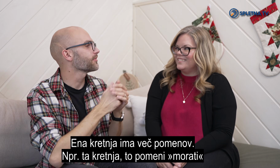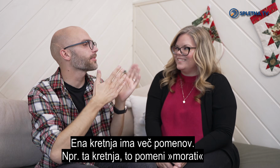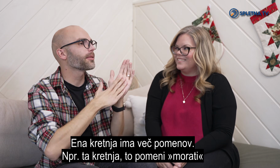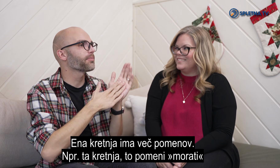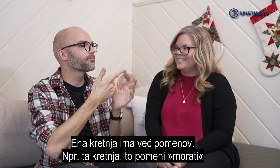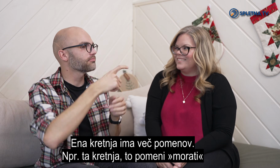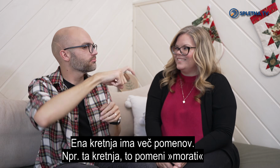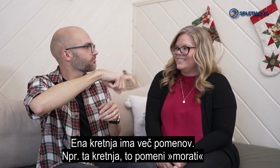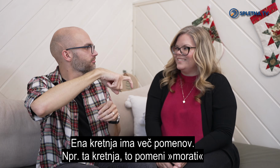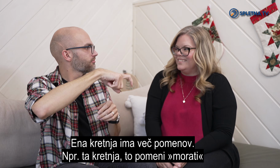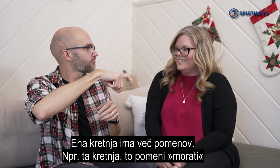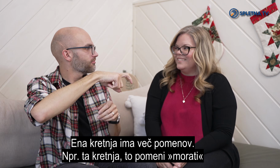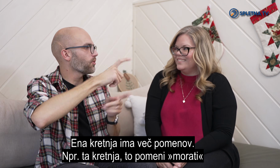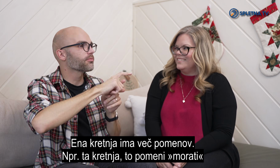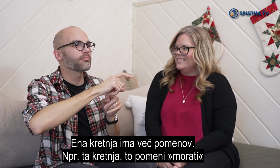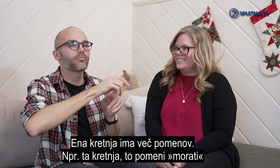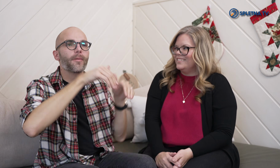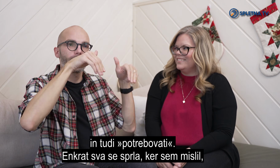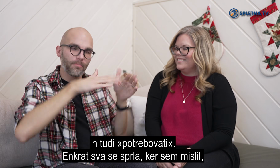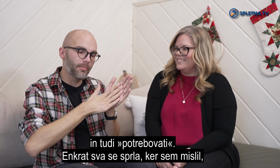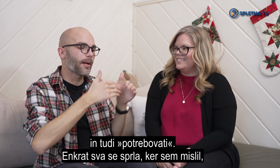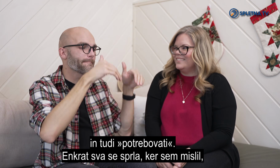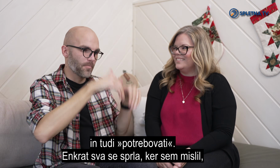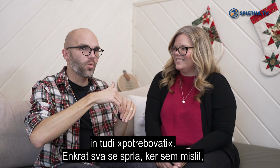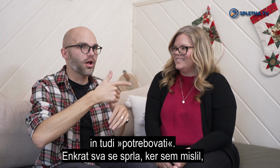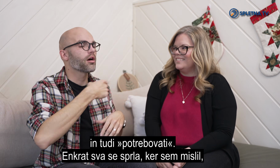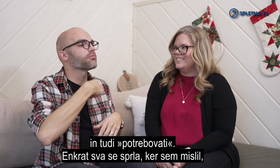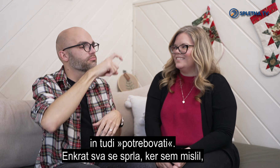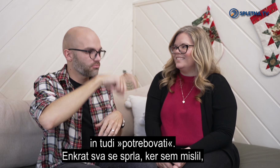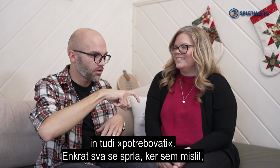Na primer, ta kretnja, to pomeni morati in tudi potrebovati.